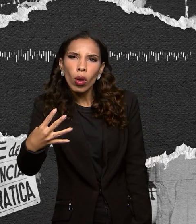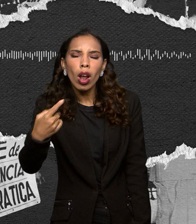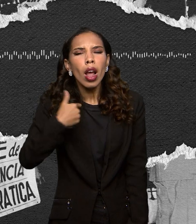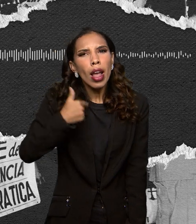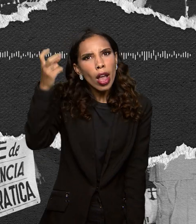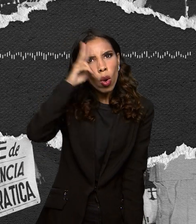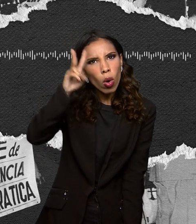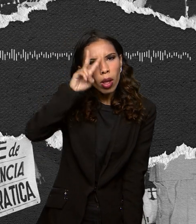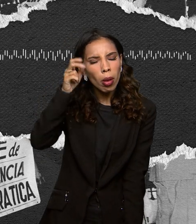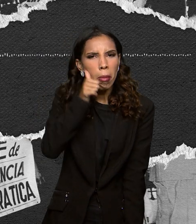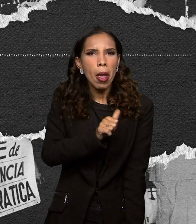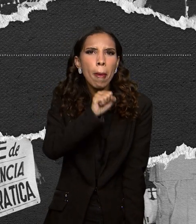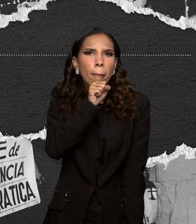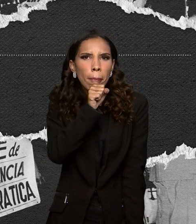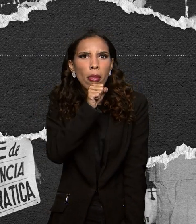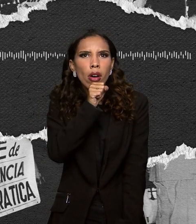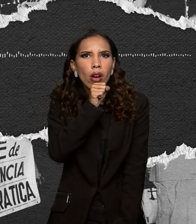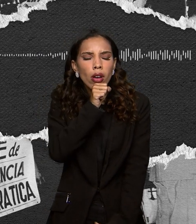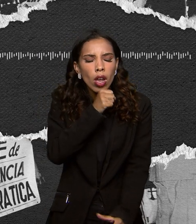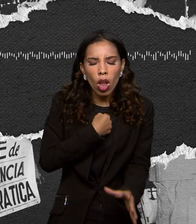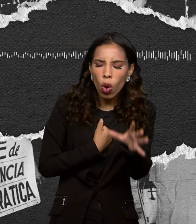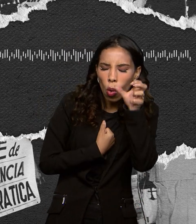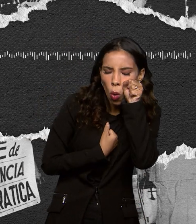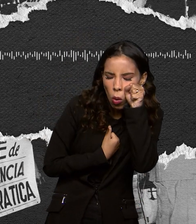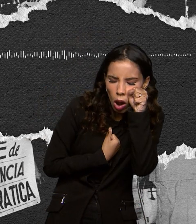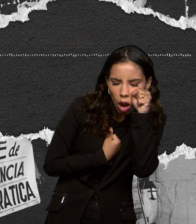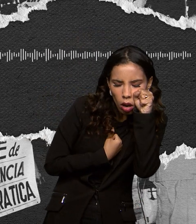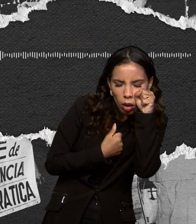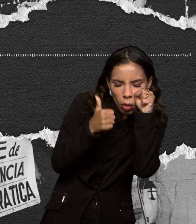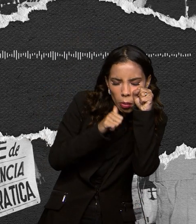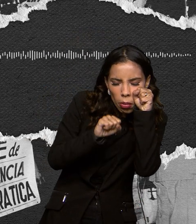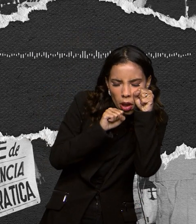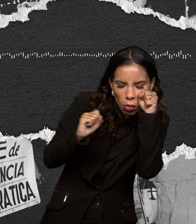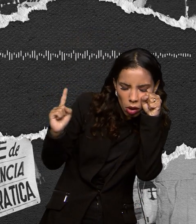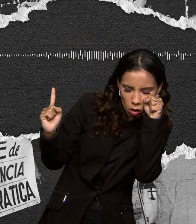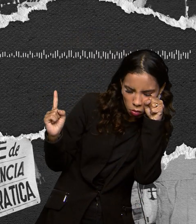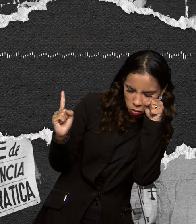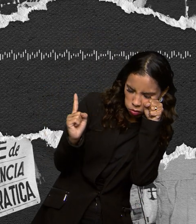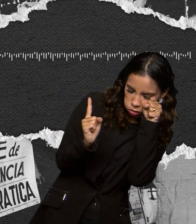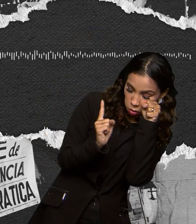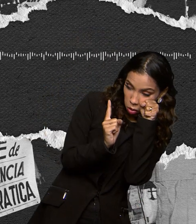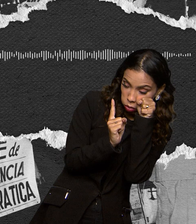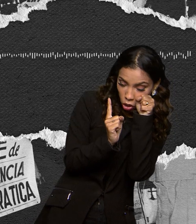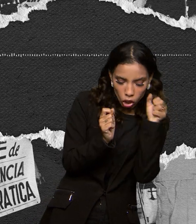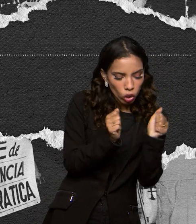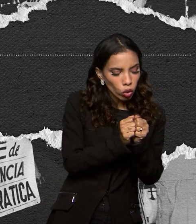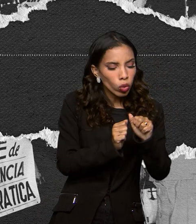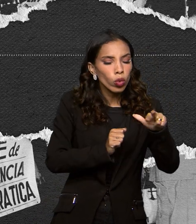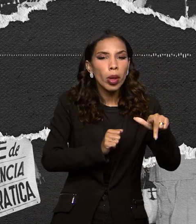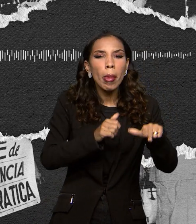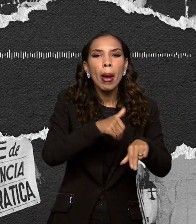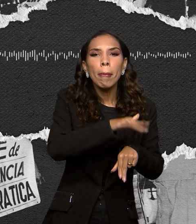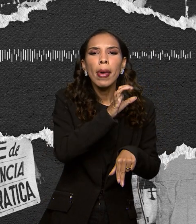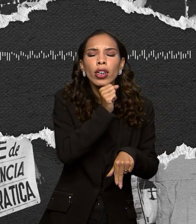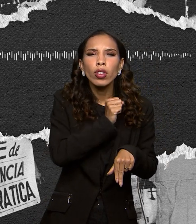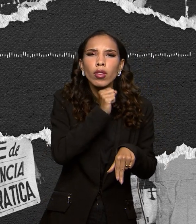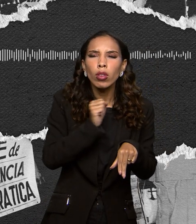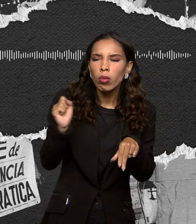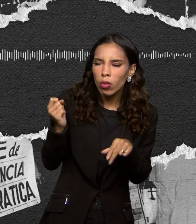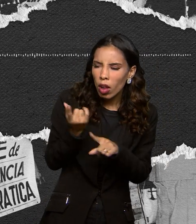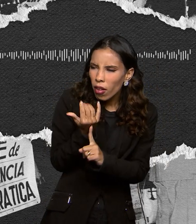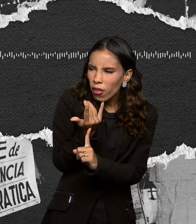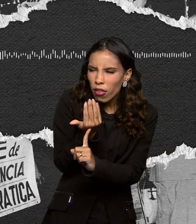ainda me lembro a minha mãe entrando no quarto onde eu dormia com a minha irmã mais velha e acendendo